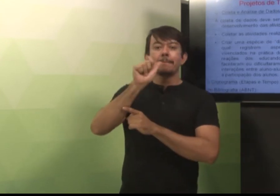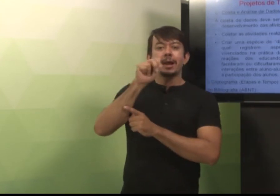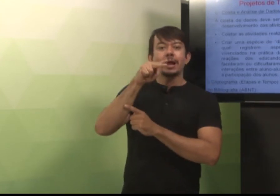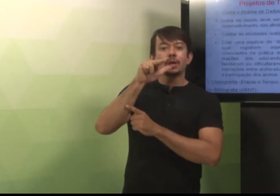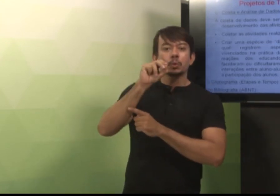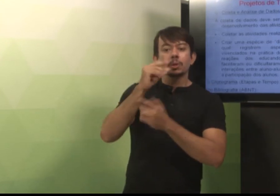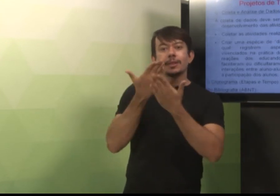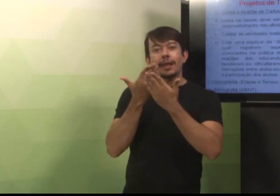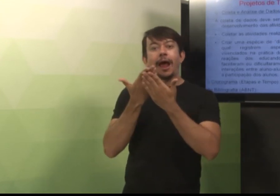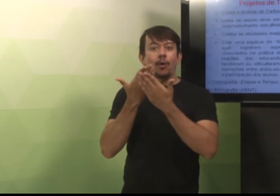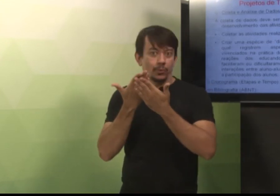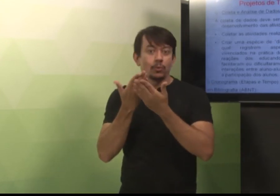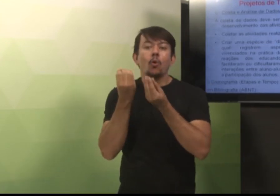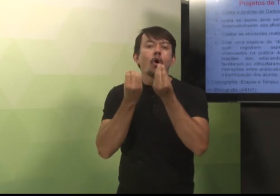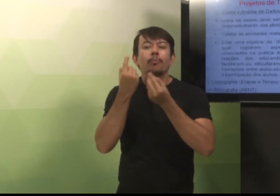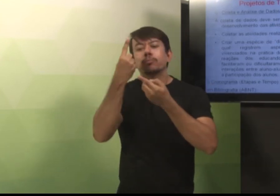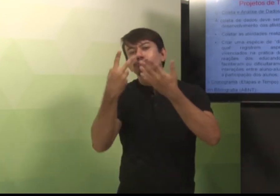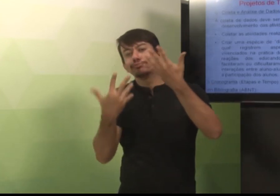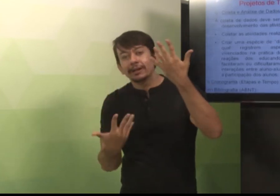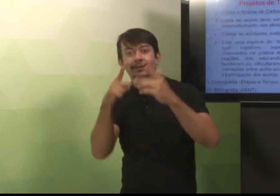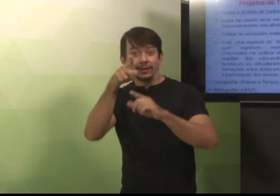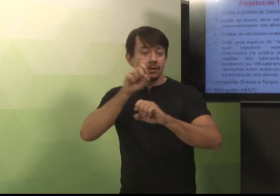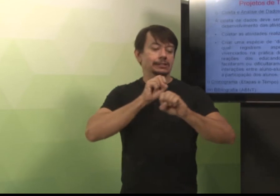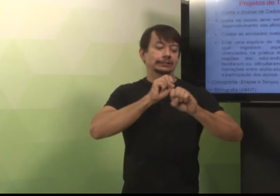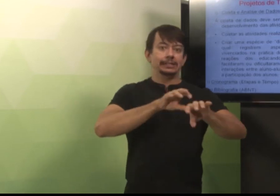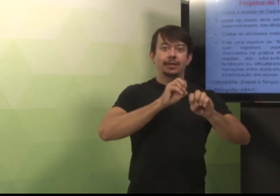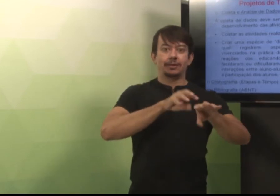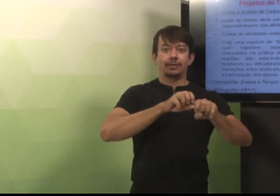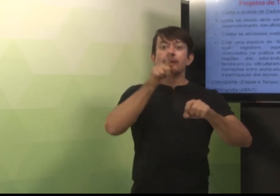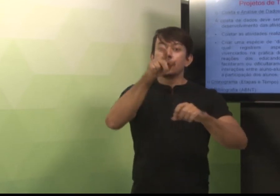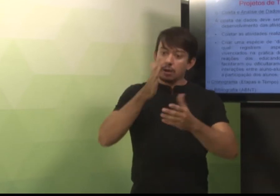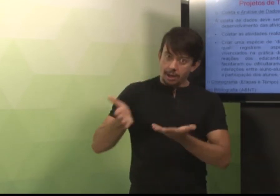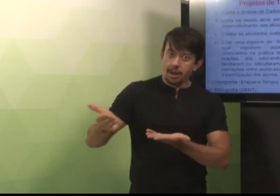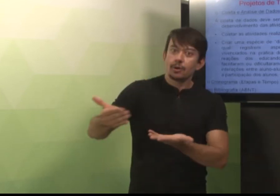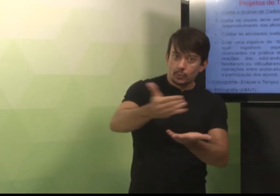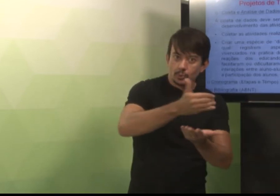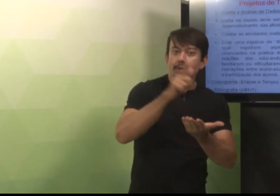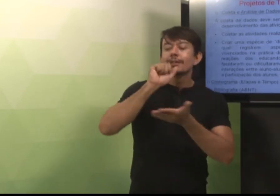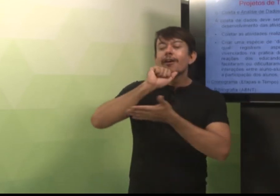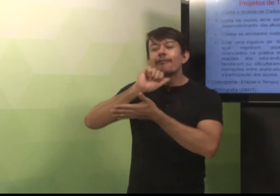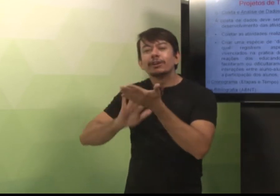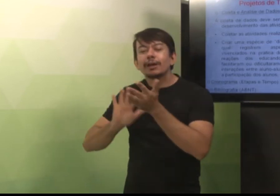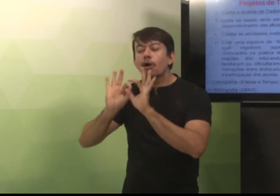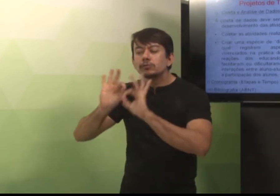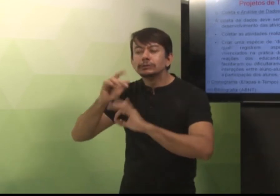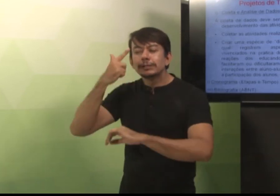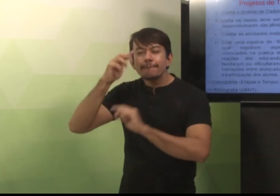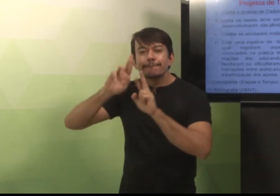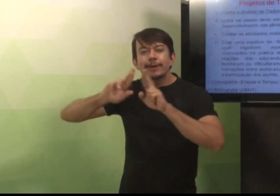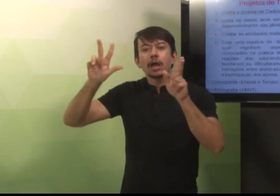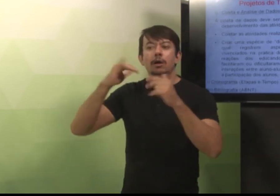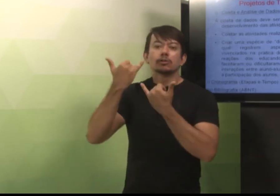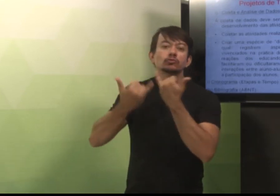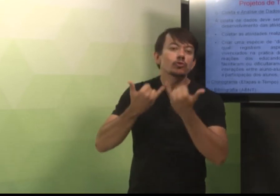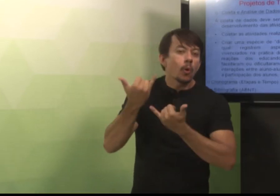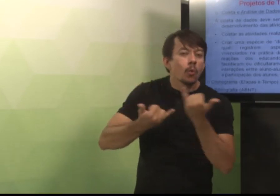organizada, ter um plano de ensino. Você deve especificar isso no processo de ensino. Então, há a coleta de dados, que